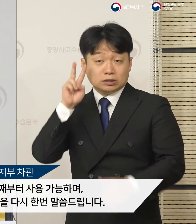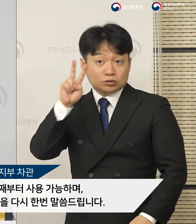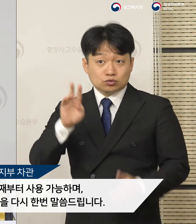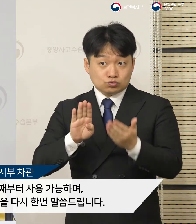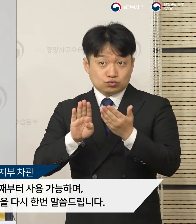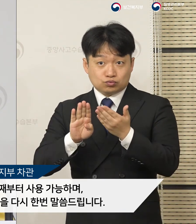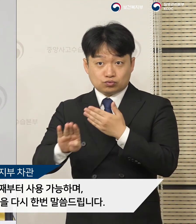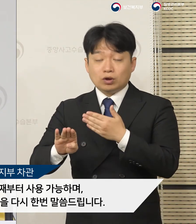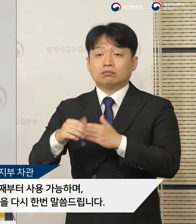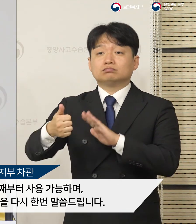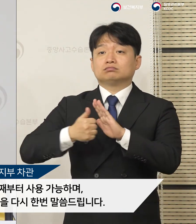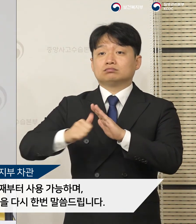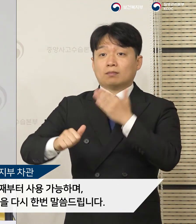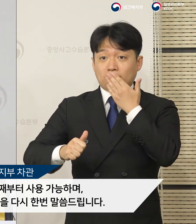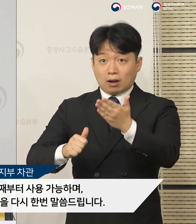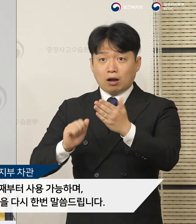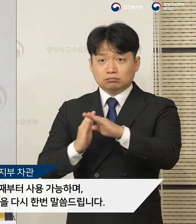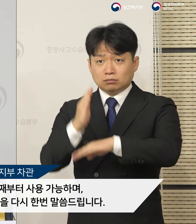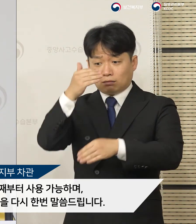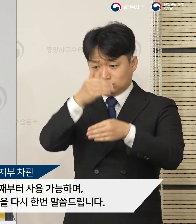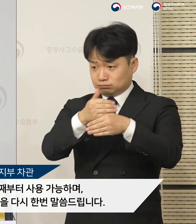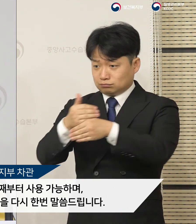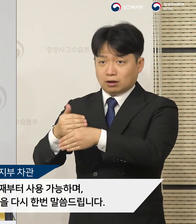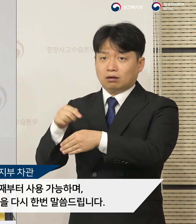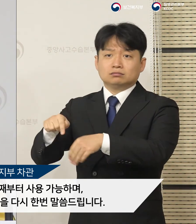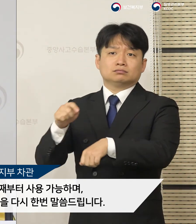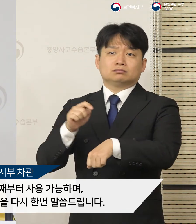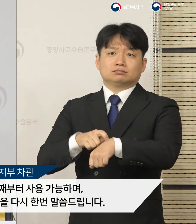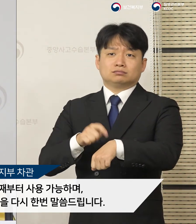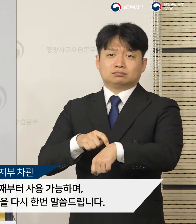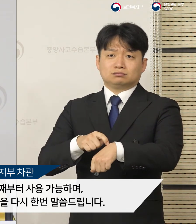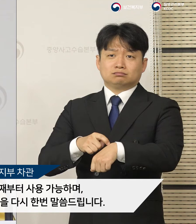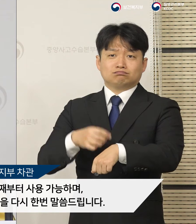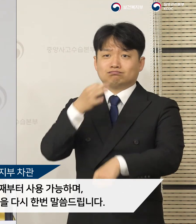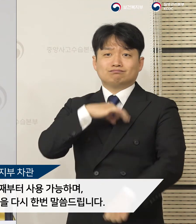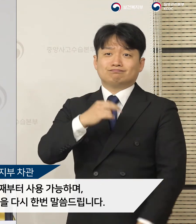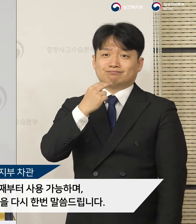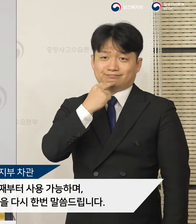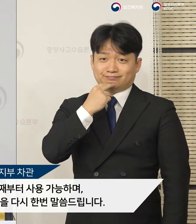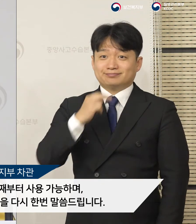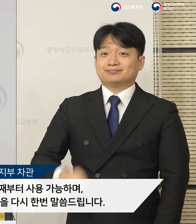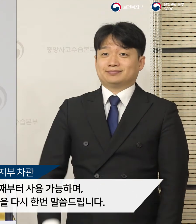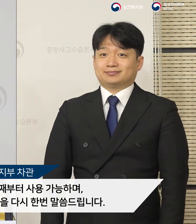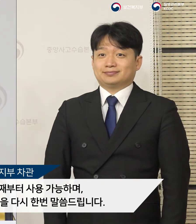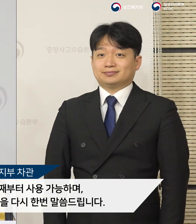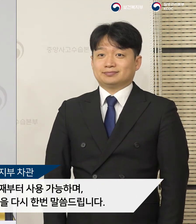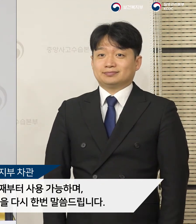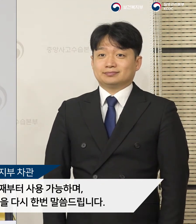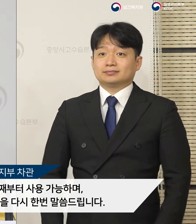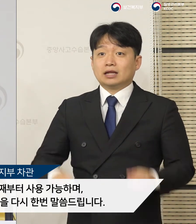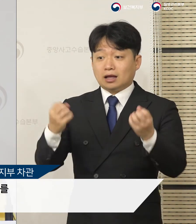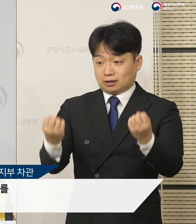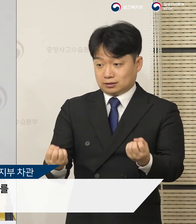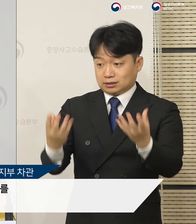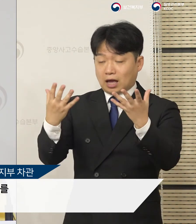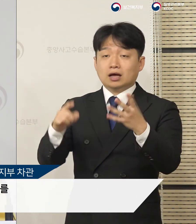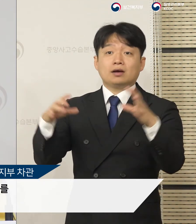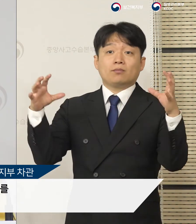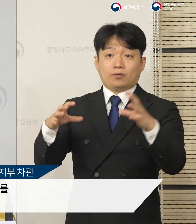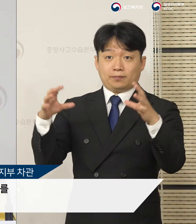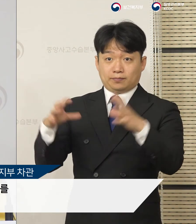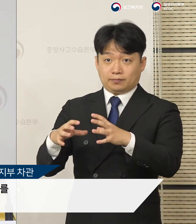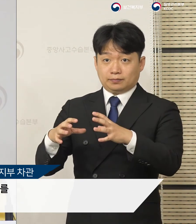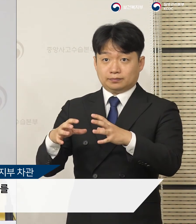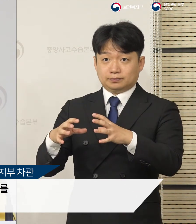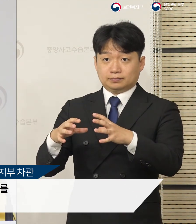사용 가능하며 그 이상 폐쇄할 이유가 방역적으로 없다는 점을 다시 한번 말씀드립니다. 행사나